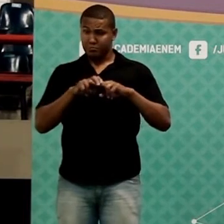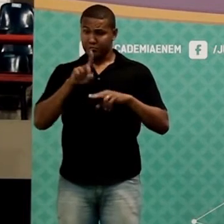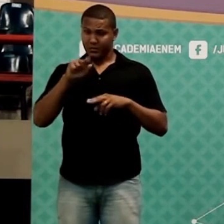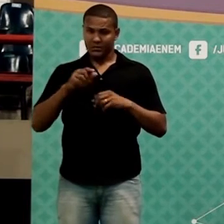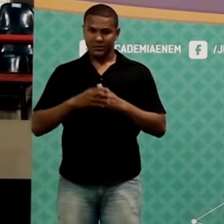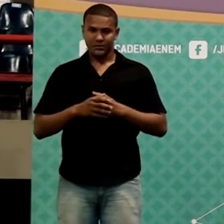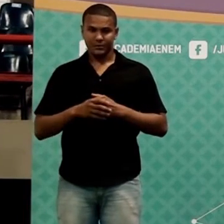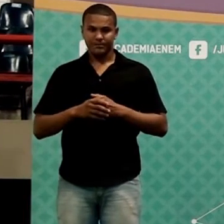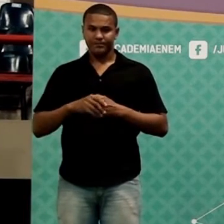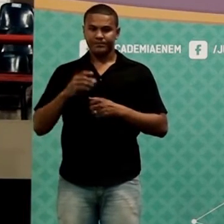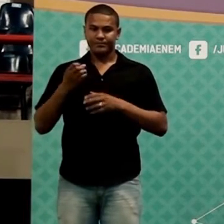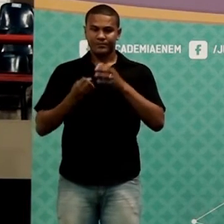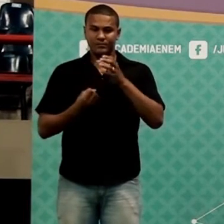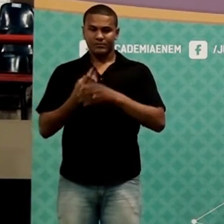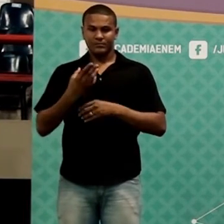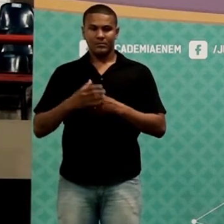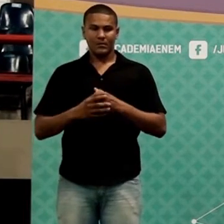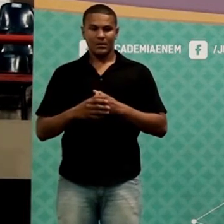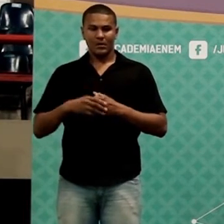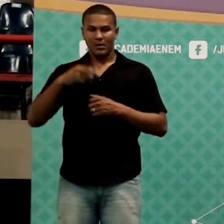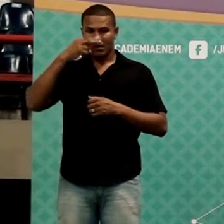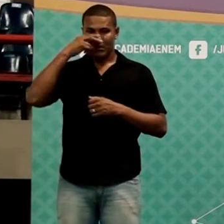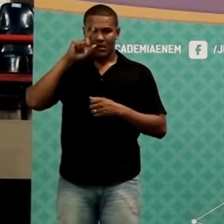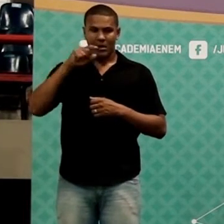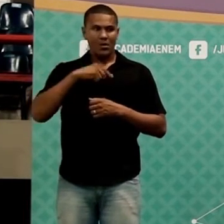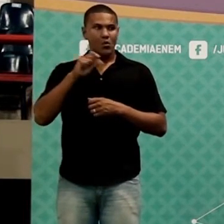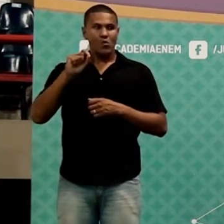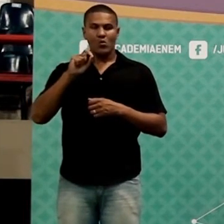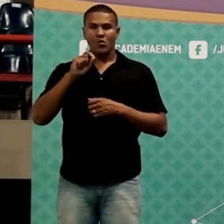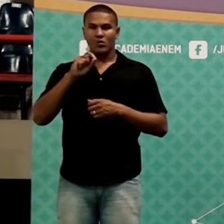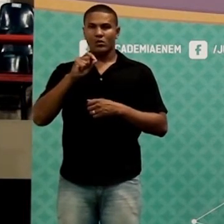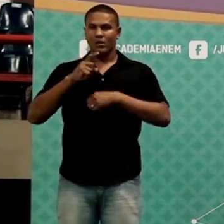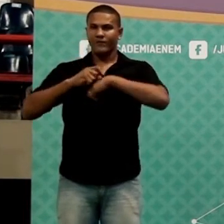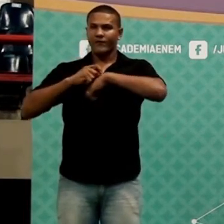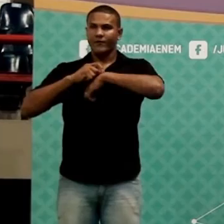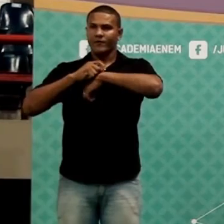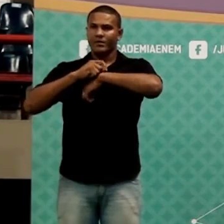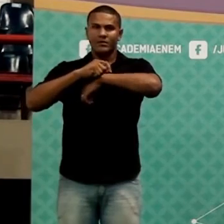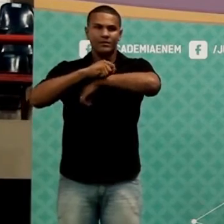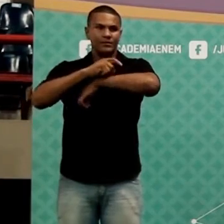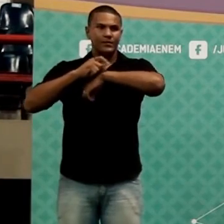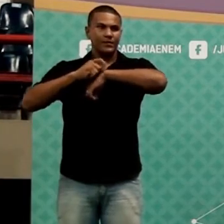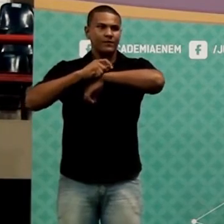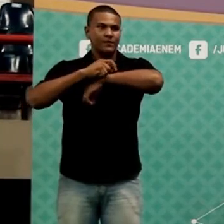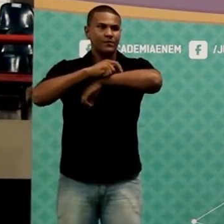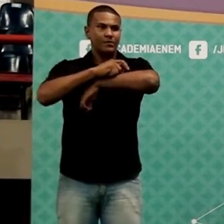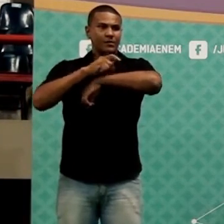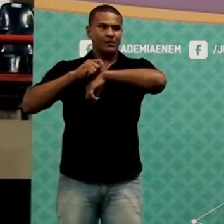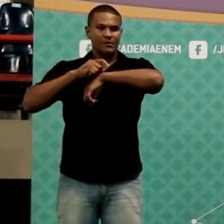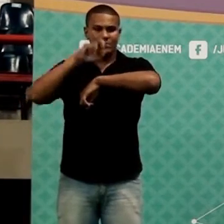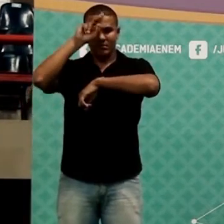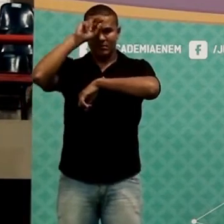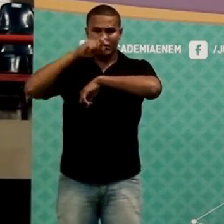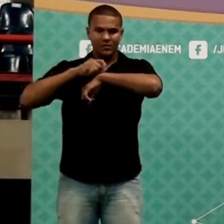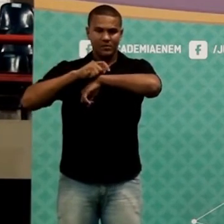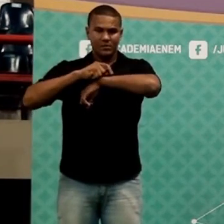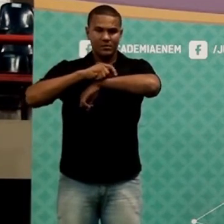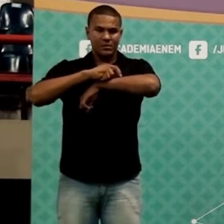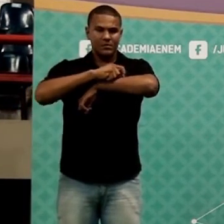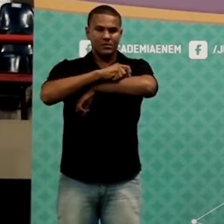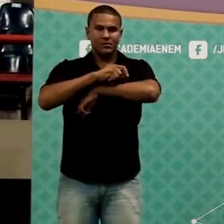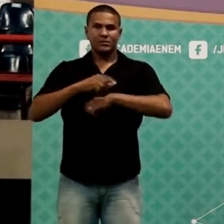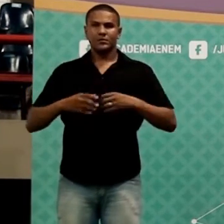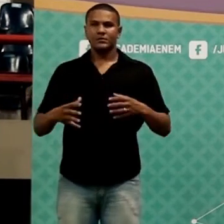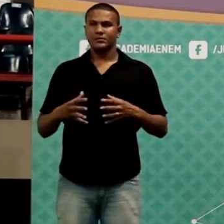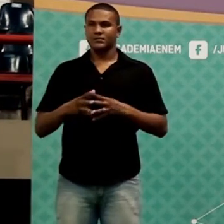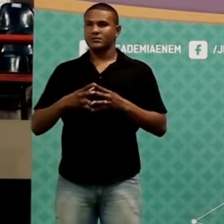igreja evangélica, calvinista, é a formiga, porque a formiga trabalha, a formiguinha esmilinguido, tá certo?